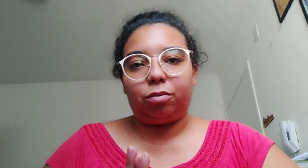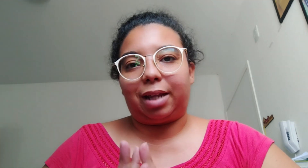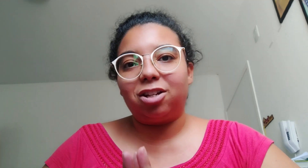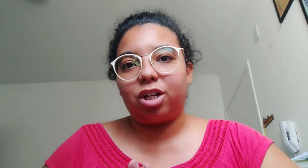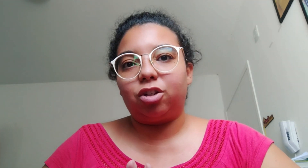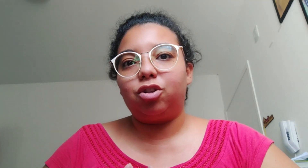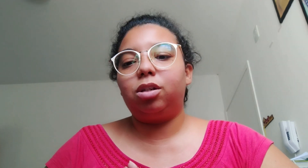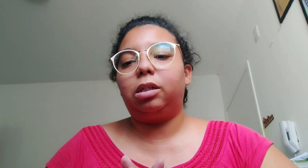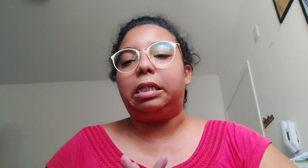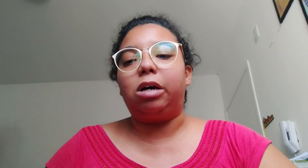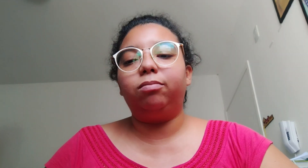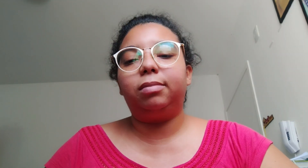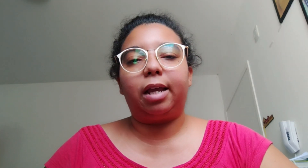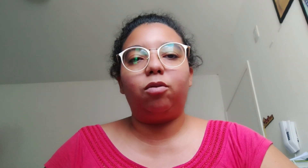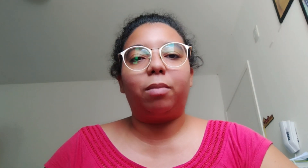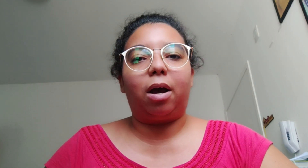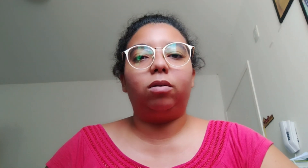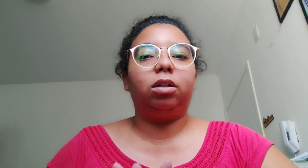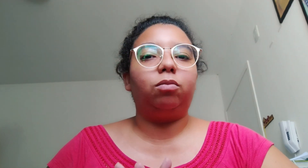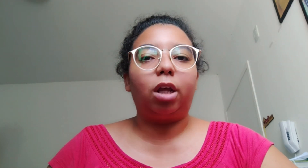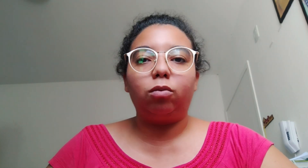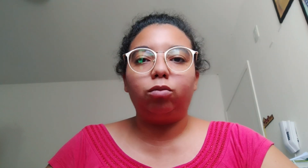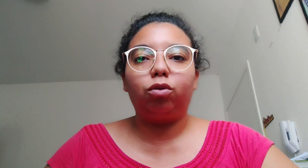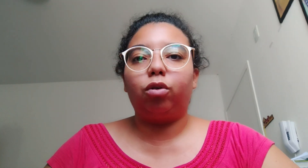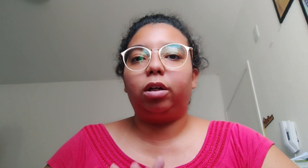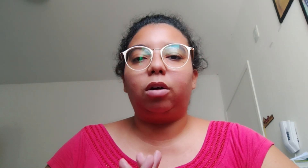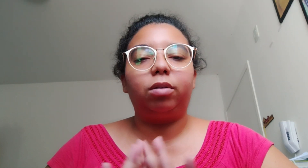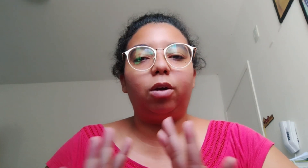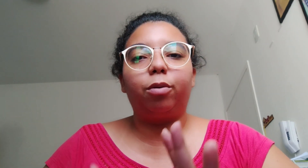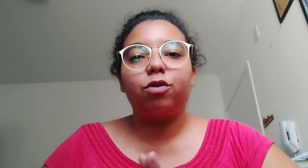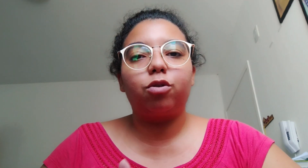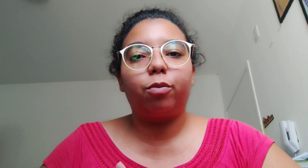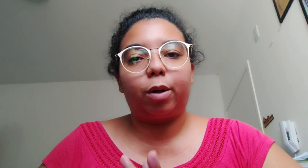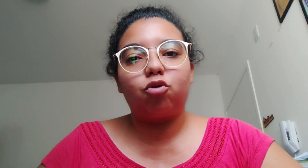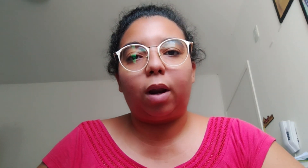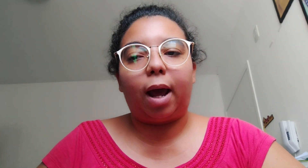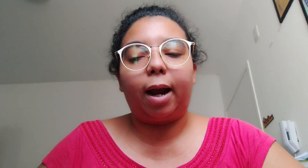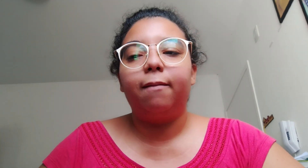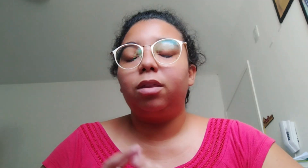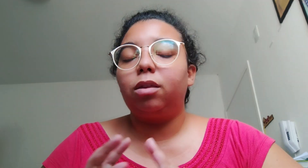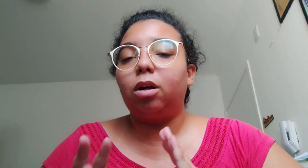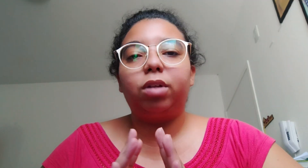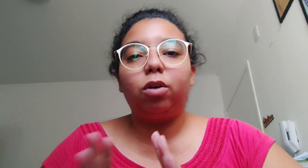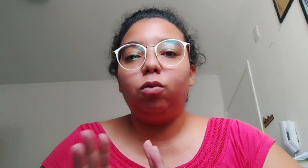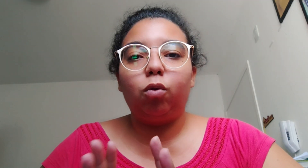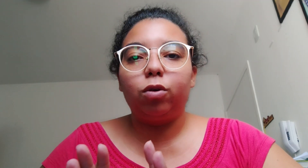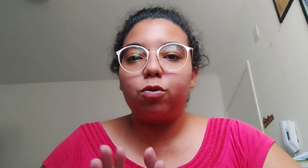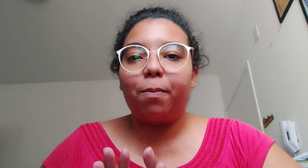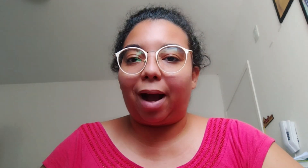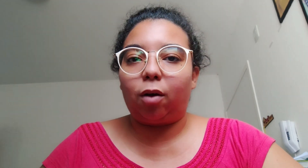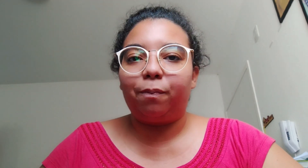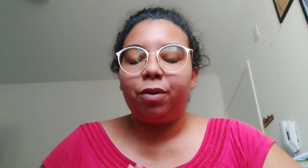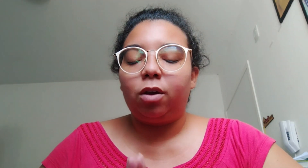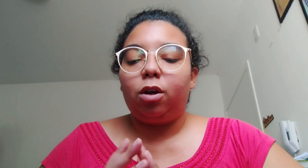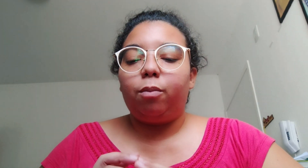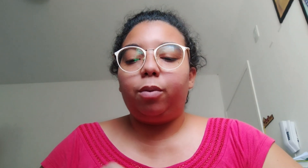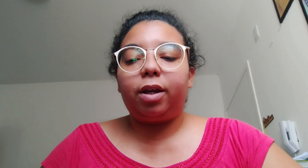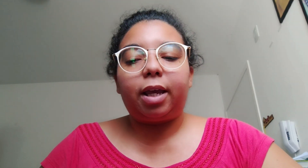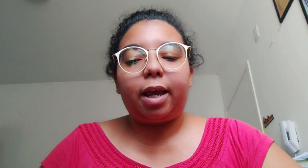tá, gente? Não tem uma aula, não tem um tutor, não tem um professor particular, não tem um curso pago. Porque,